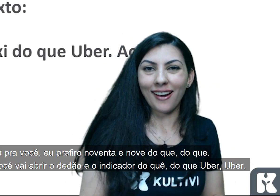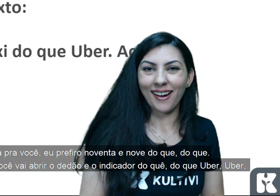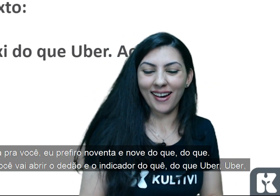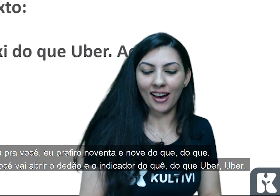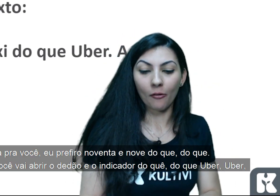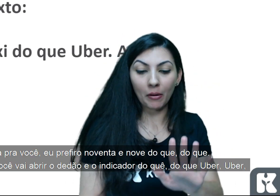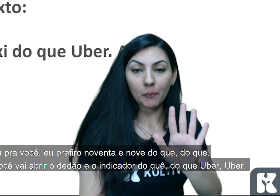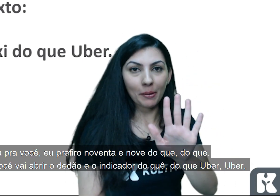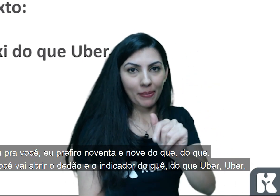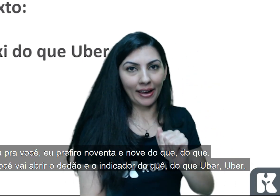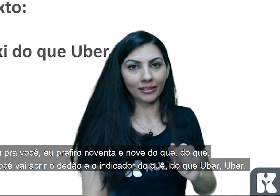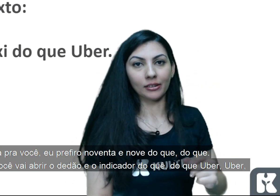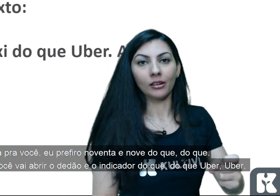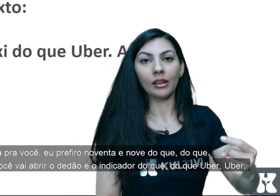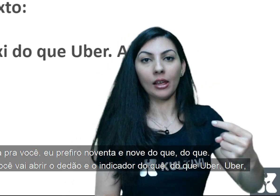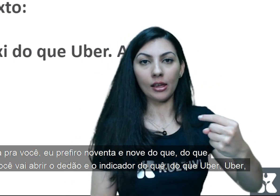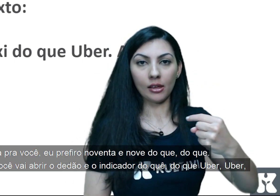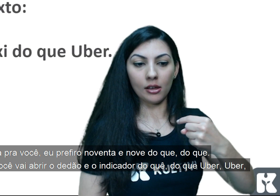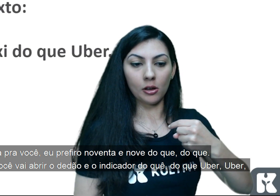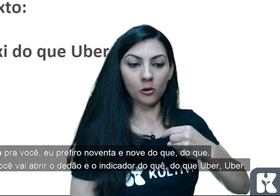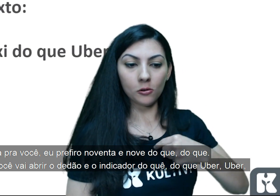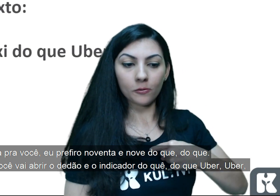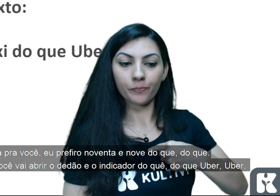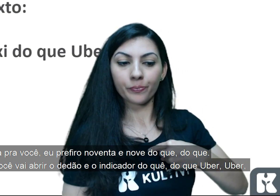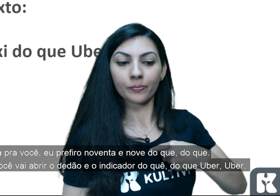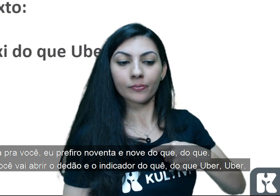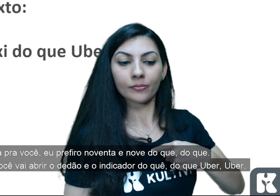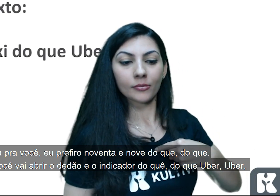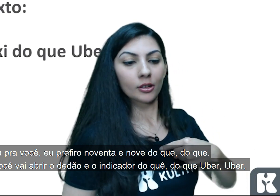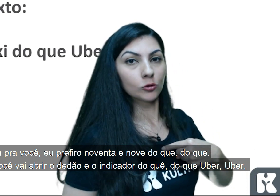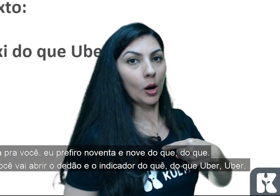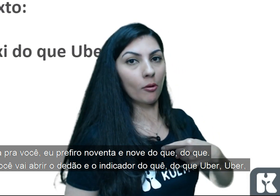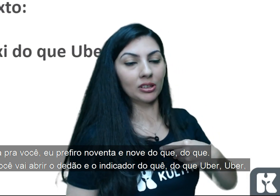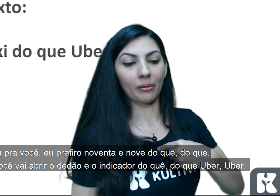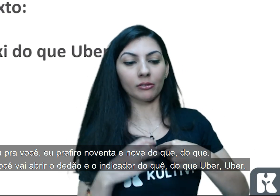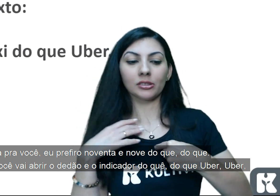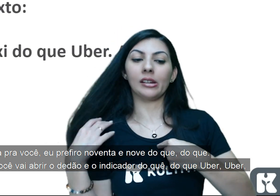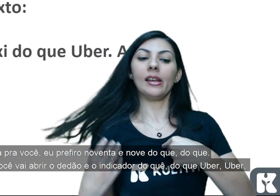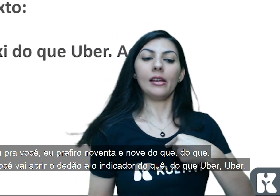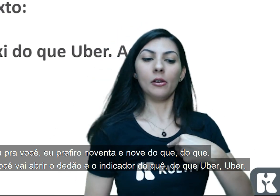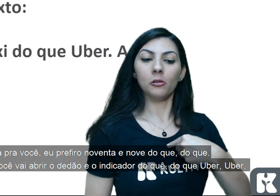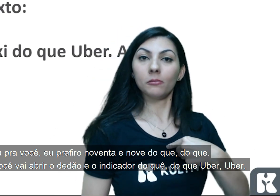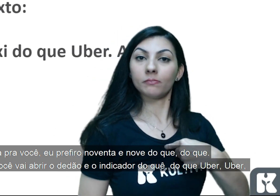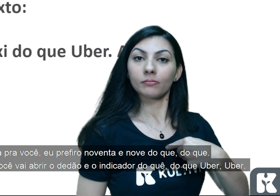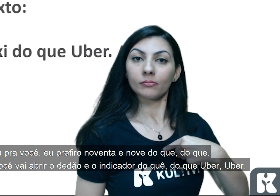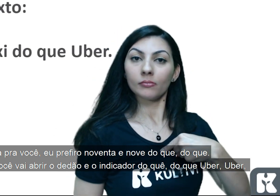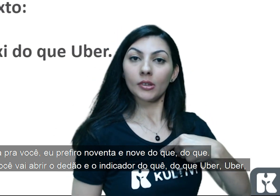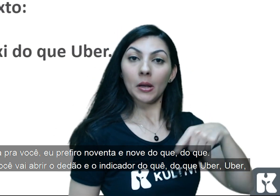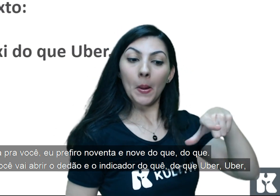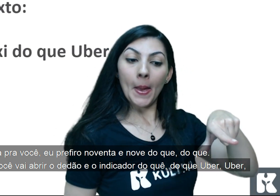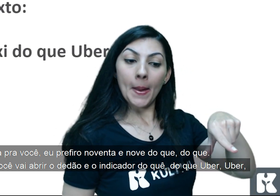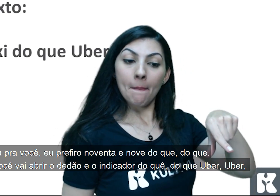Ah, vamos por parte Eu Vou apontar pra você Eu